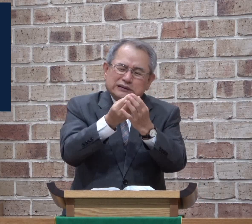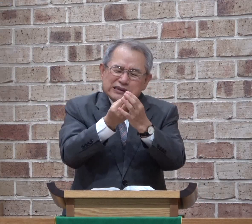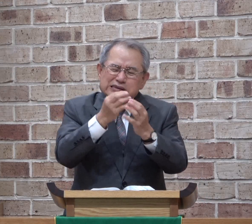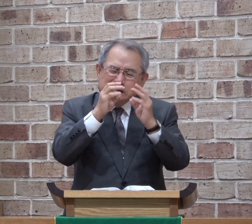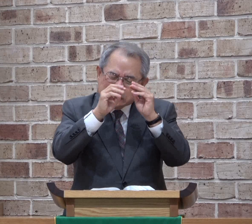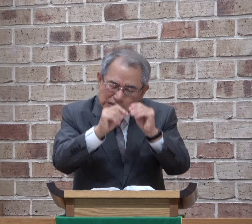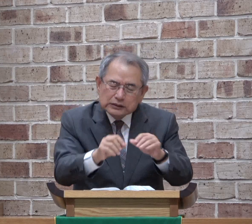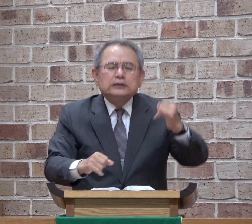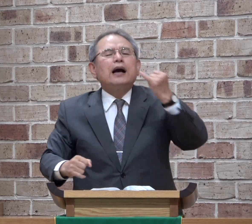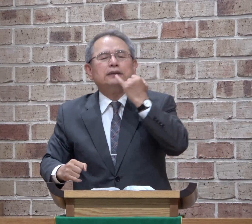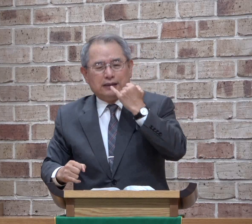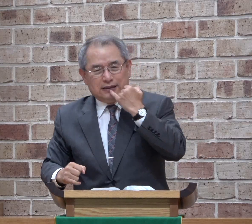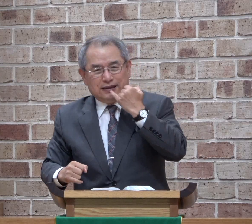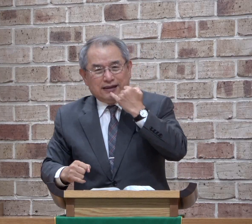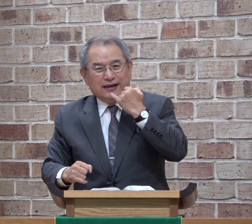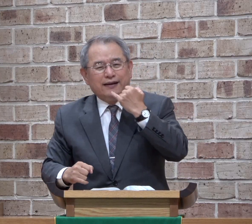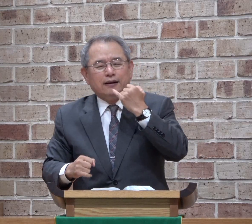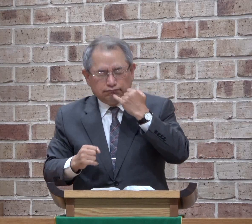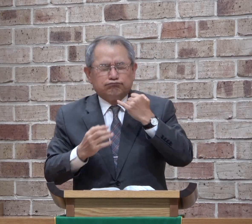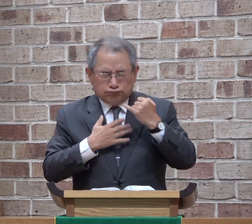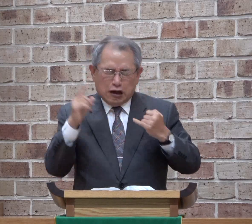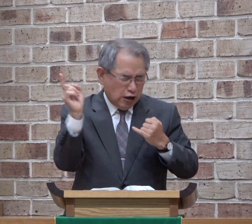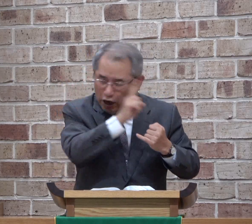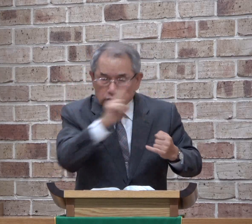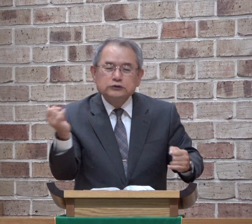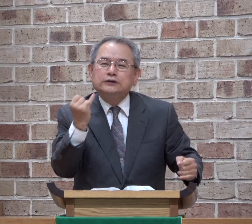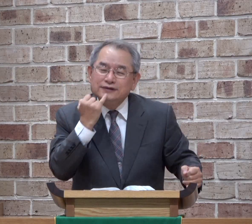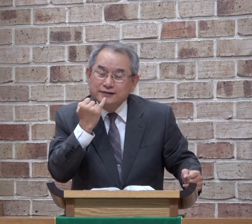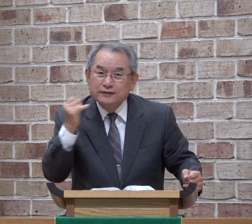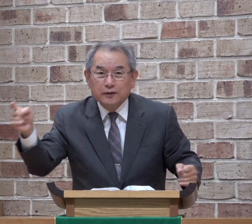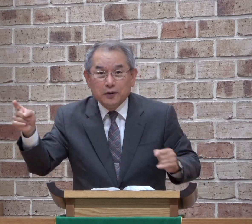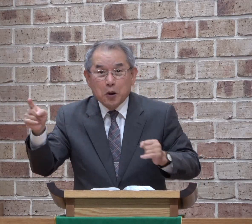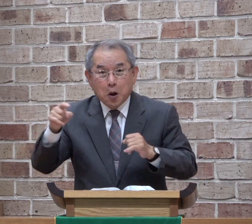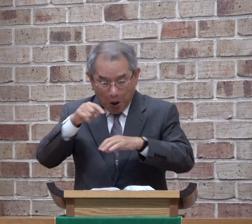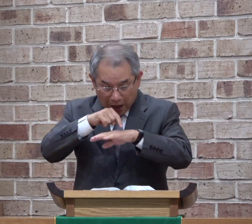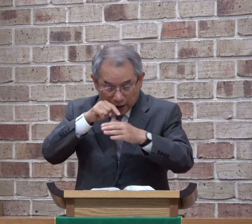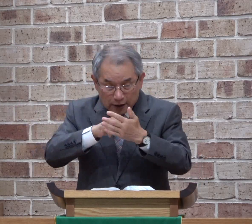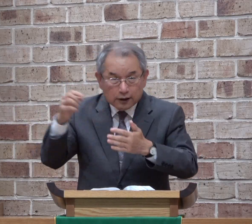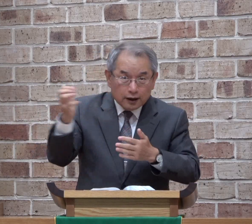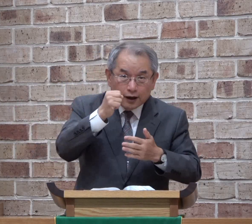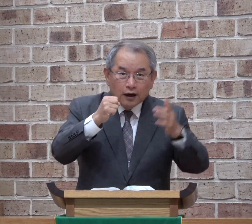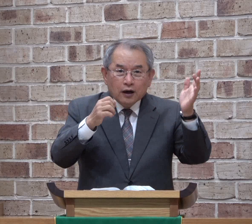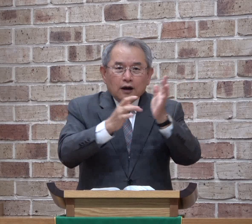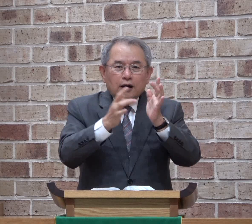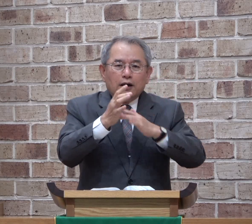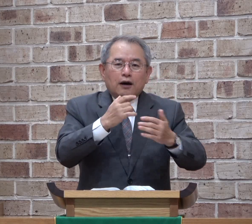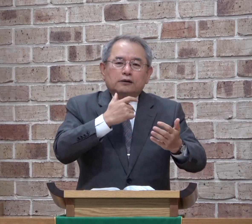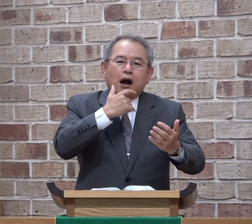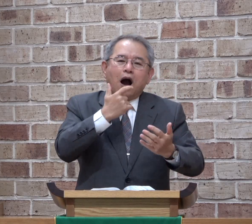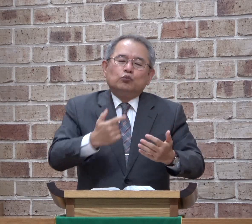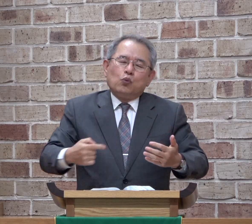개도 상에 떨어진 부스러기를 주워 먹나이다. 나는 그 부스러기라도